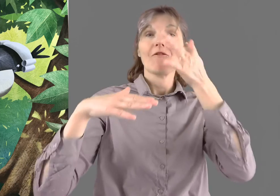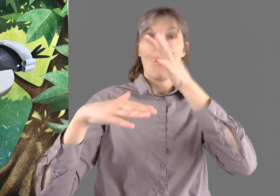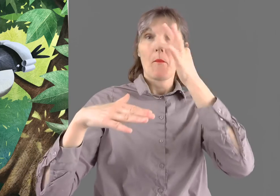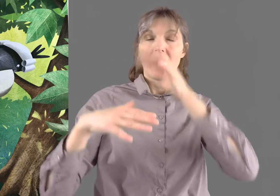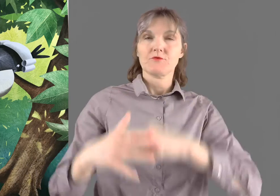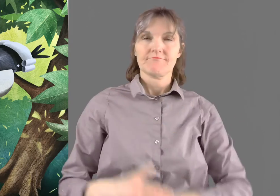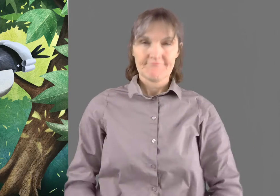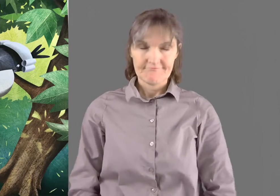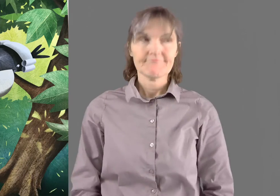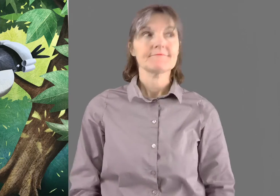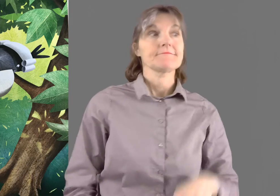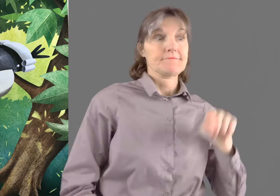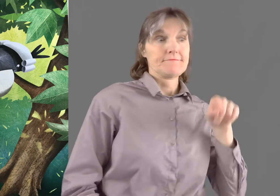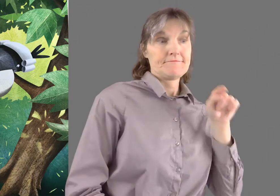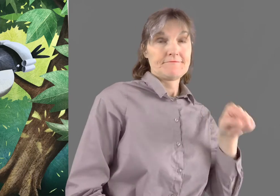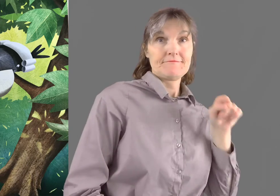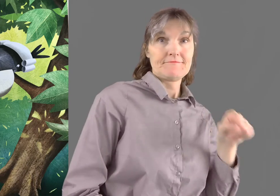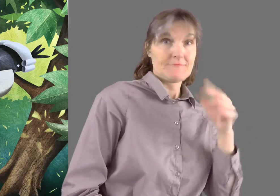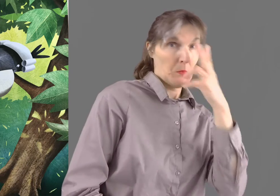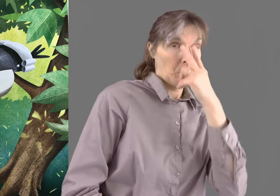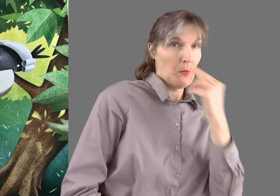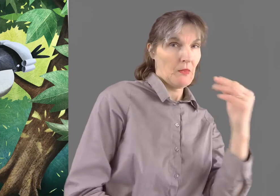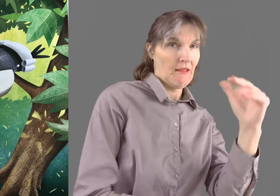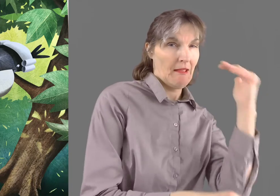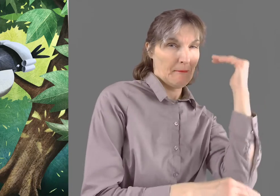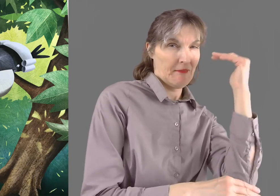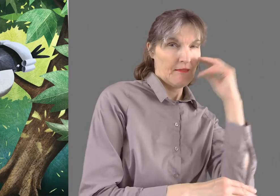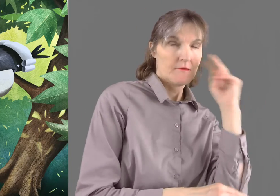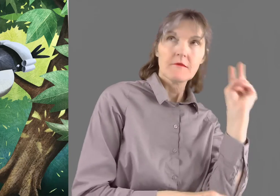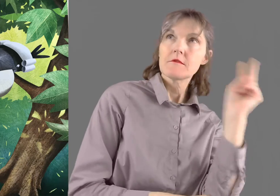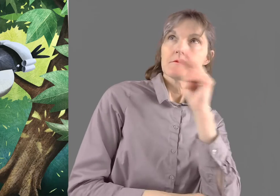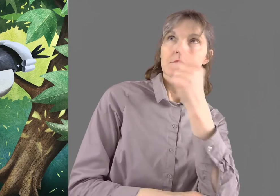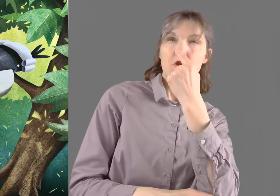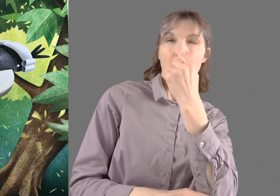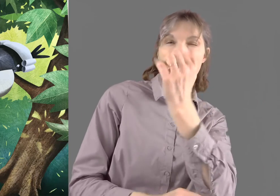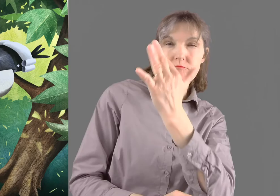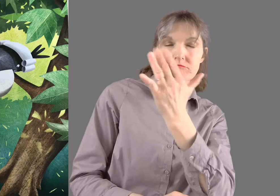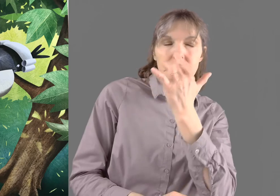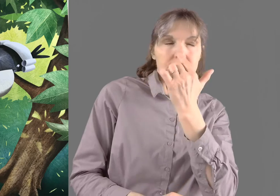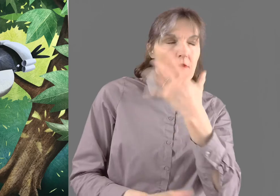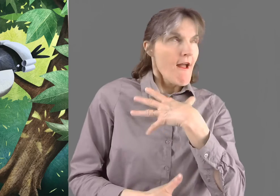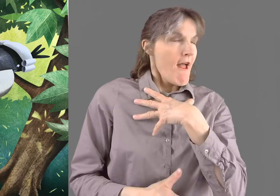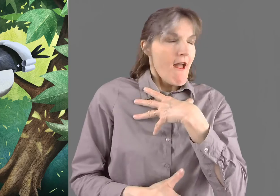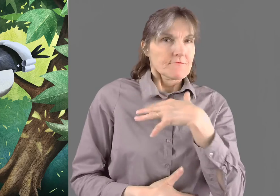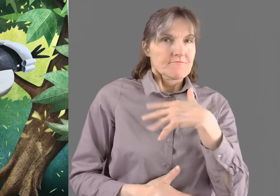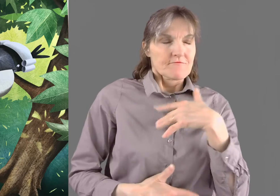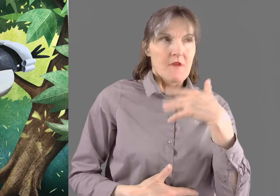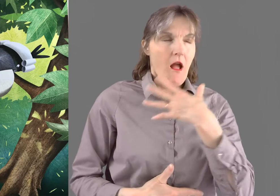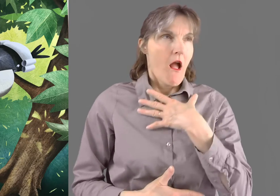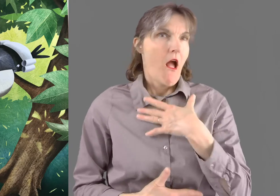Maître Renard, par l'odeur alléchée, lui tint à peu près ce langage.